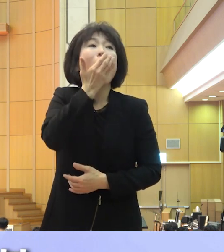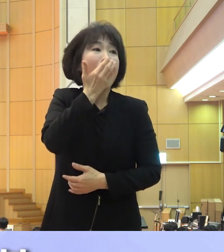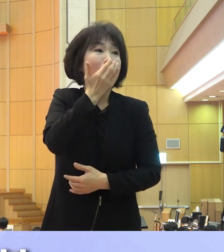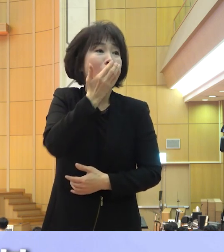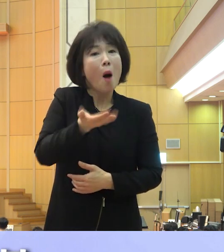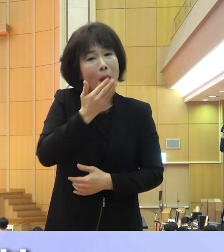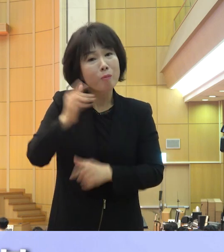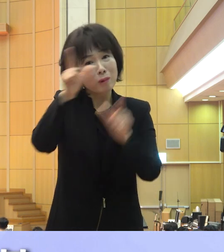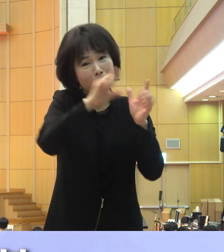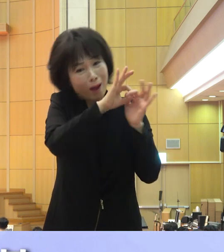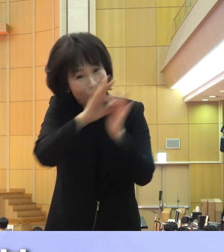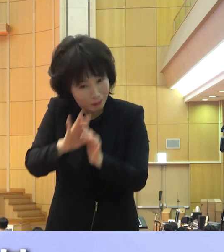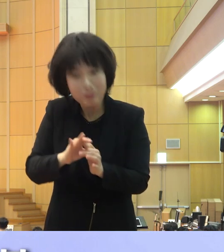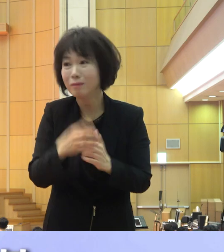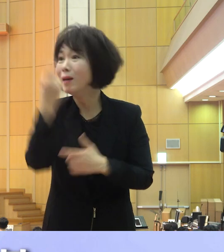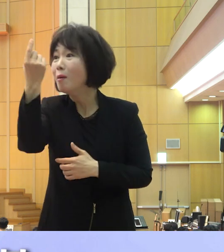애쓰지요.